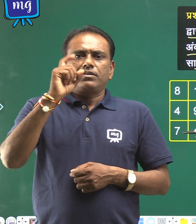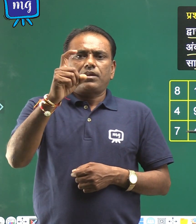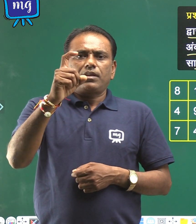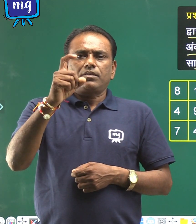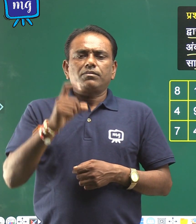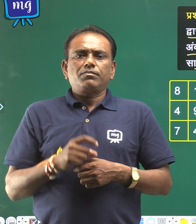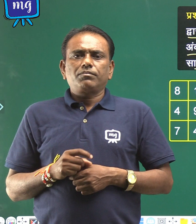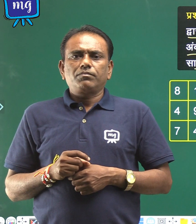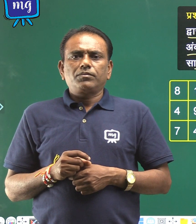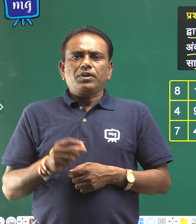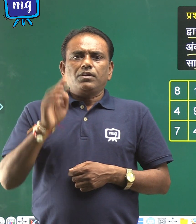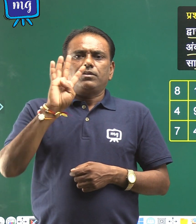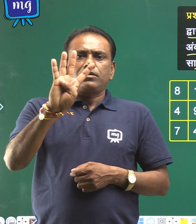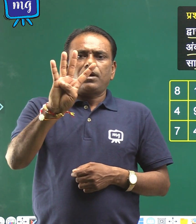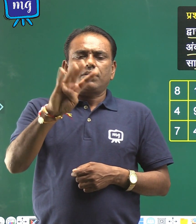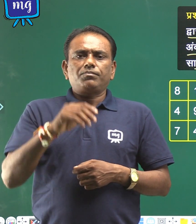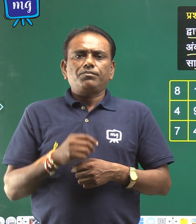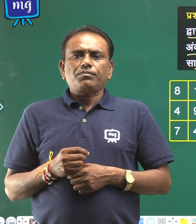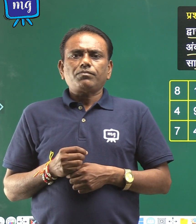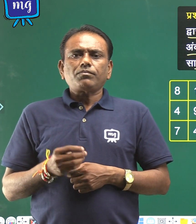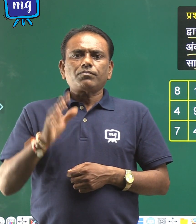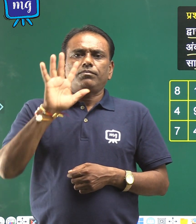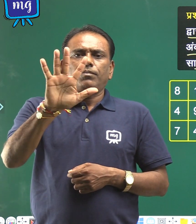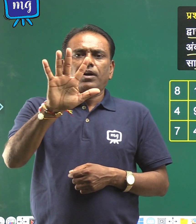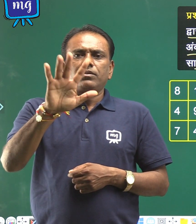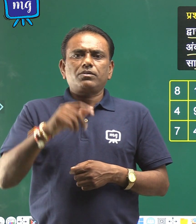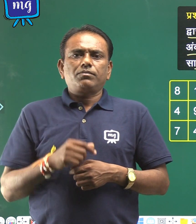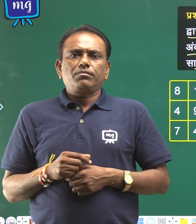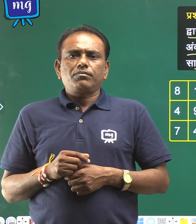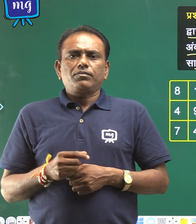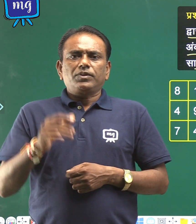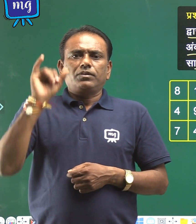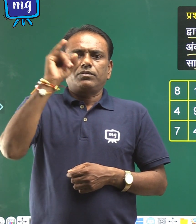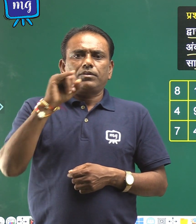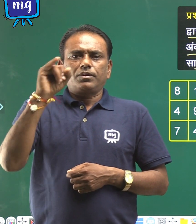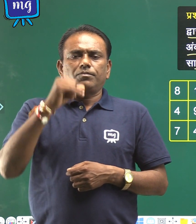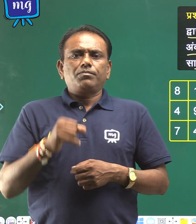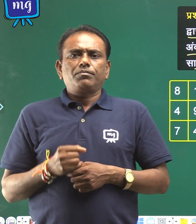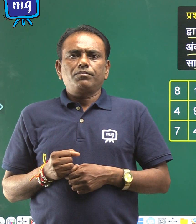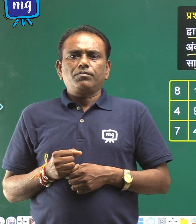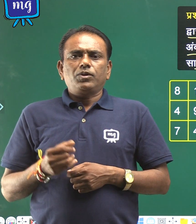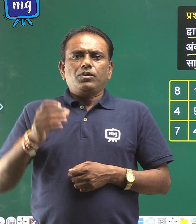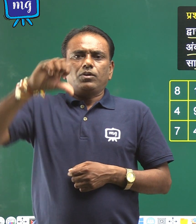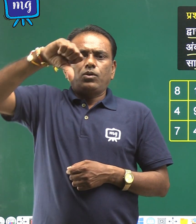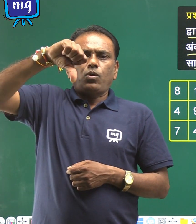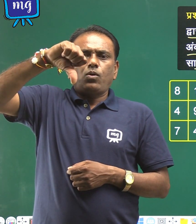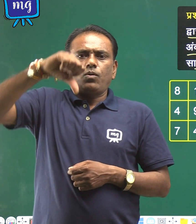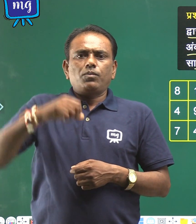7, 4, 5, 6, 9,